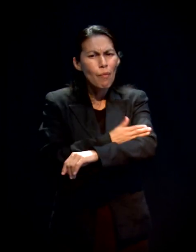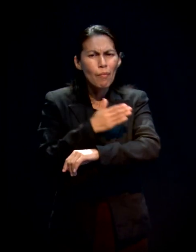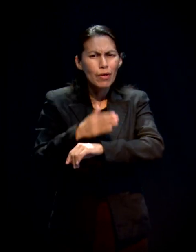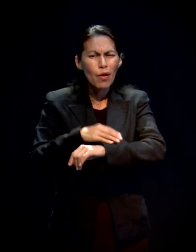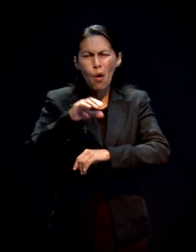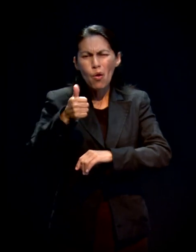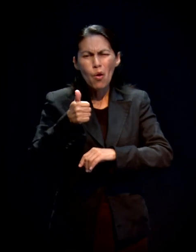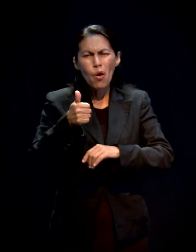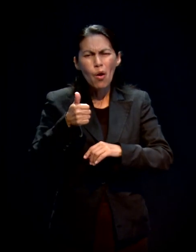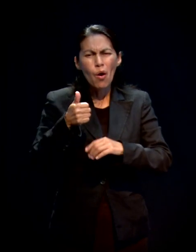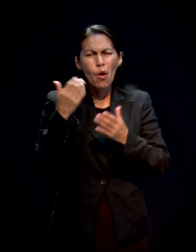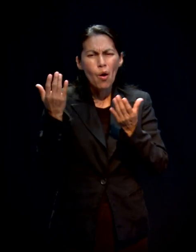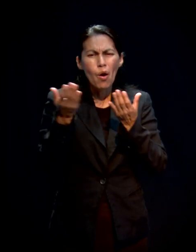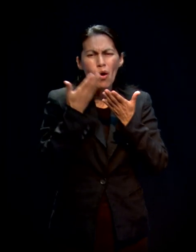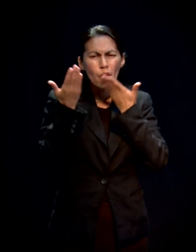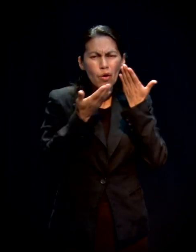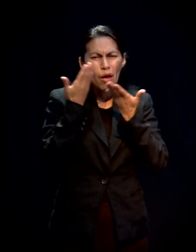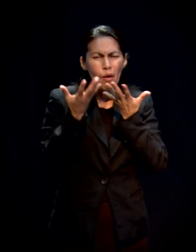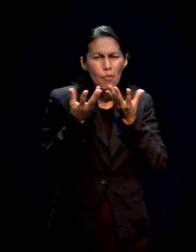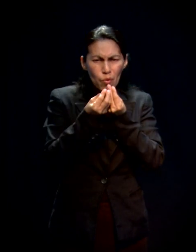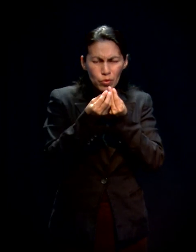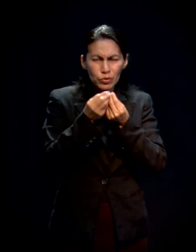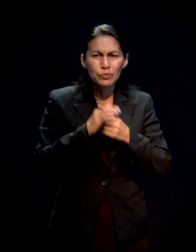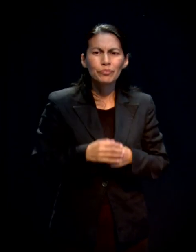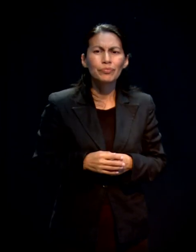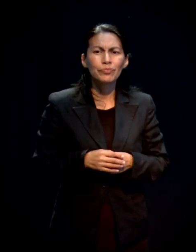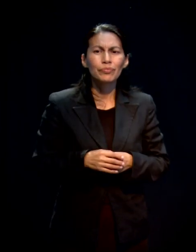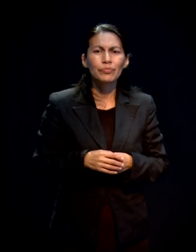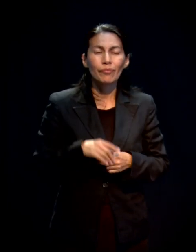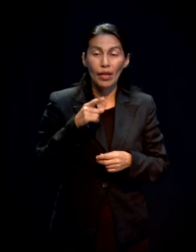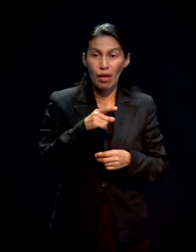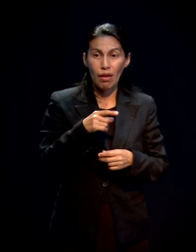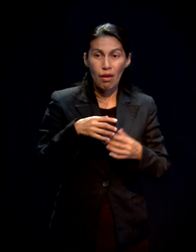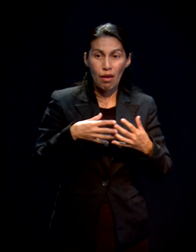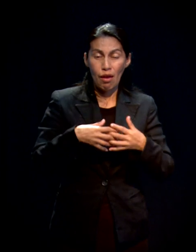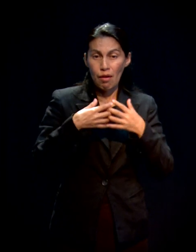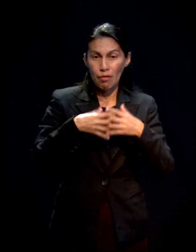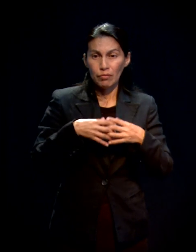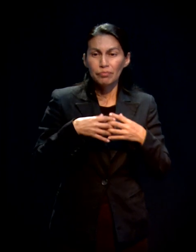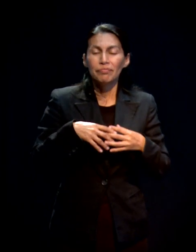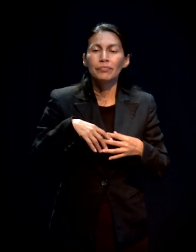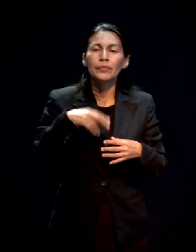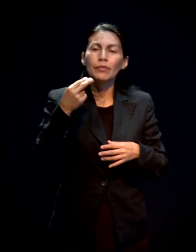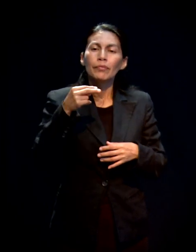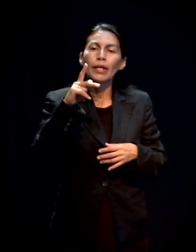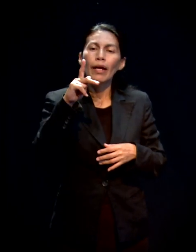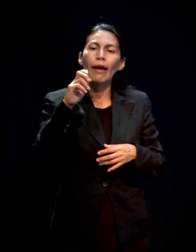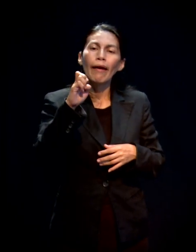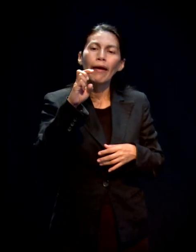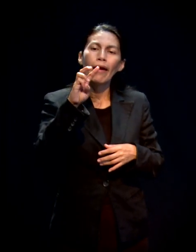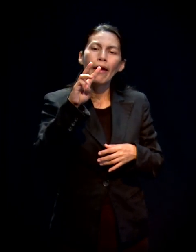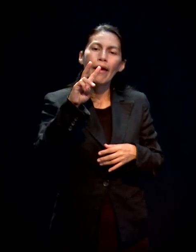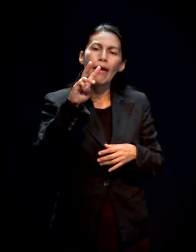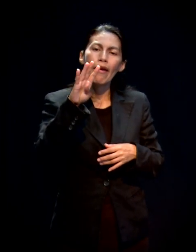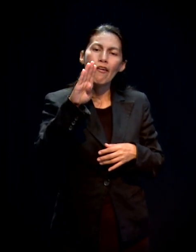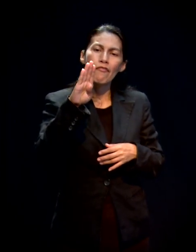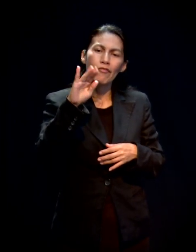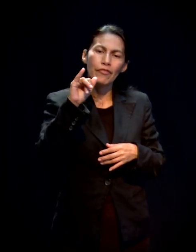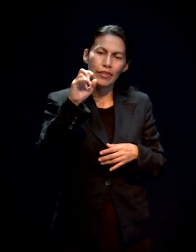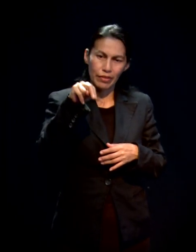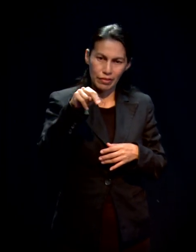que estudia estudiaba conmigo ahí en la facultad de ciencias empresariales se llama kevin